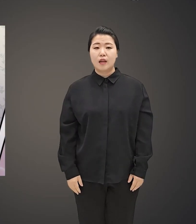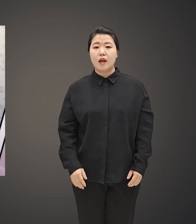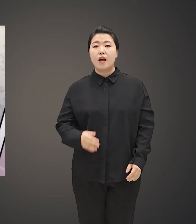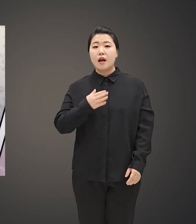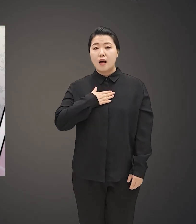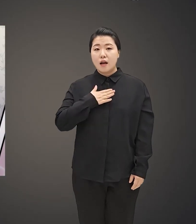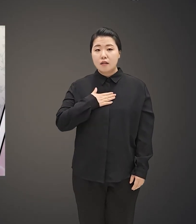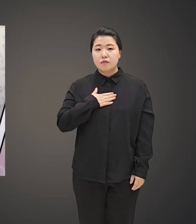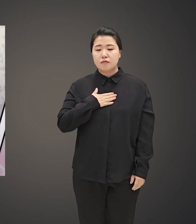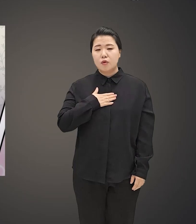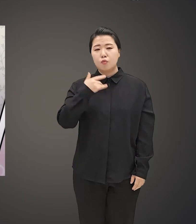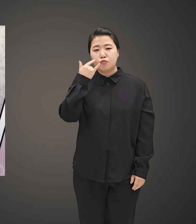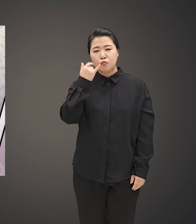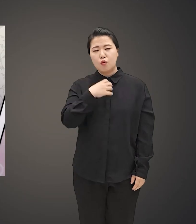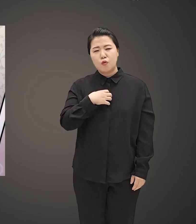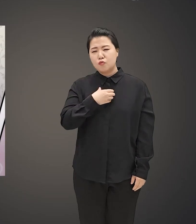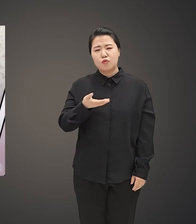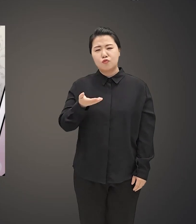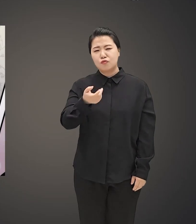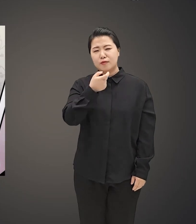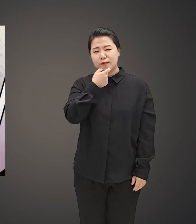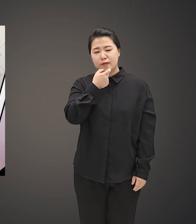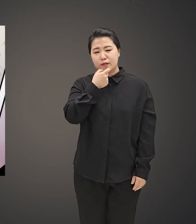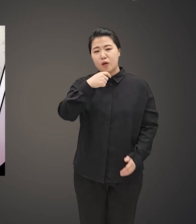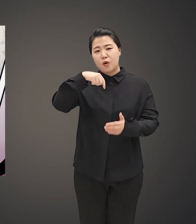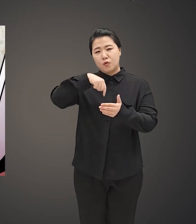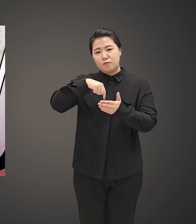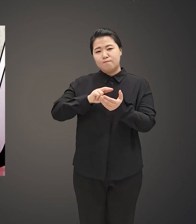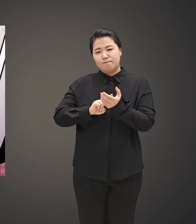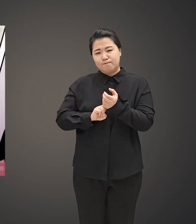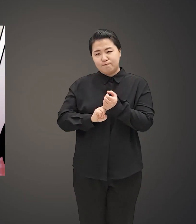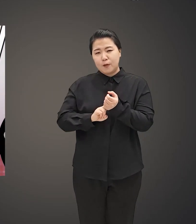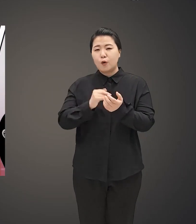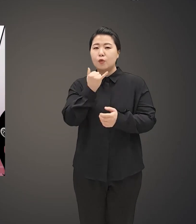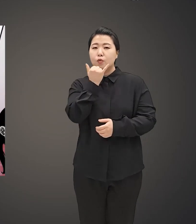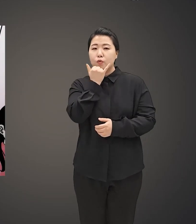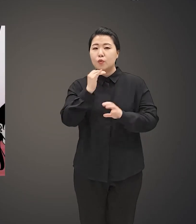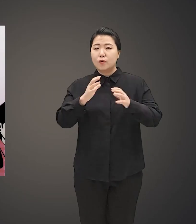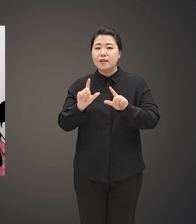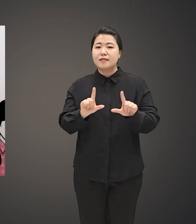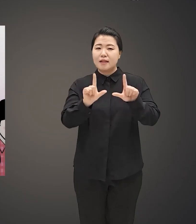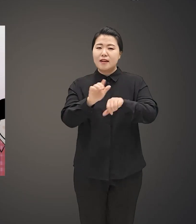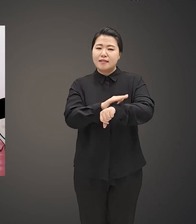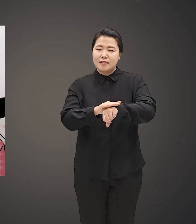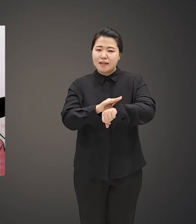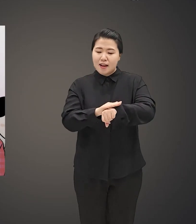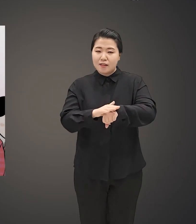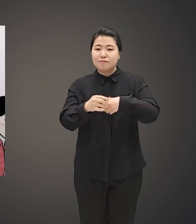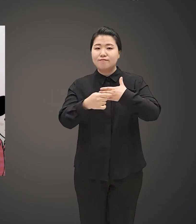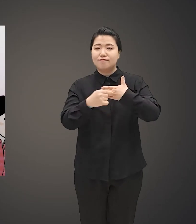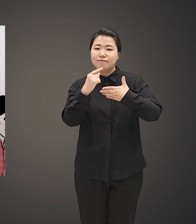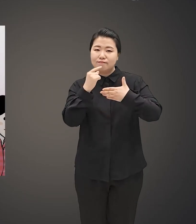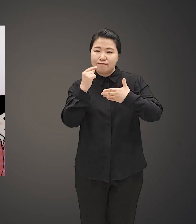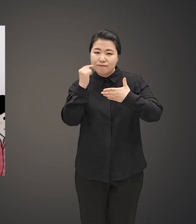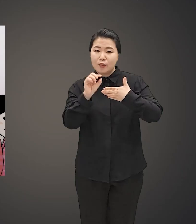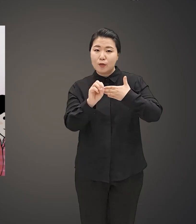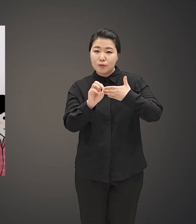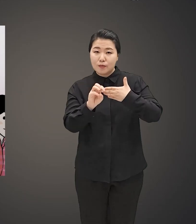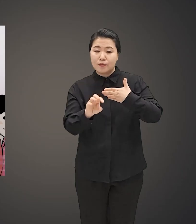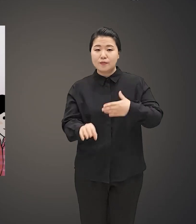독일에서도 마찬가지로 어른들의 걱정을 피하고 싶어 타국 생활을 잘하고 있는 것처럼 거짓말을 하게